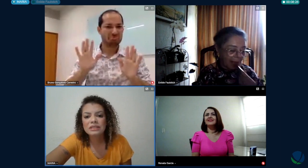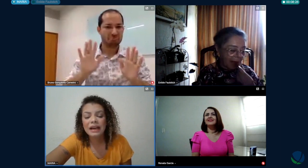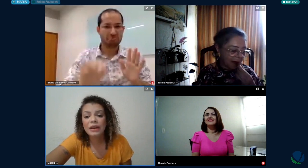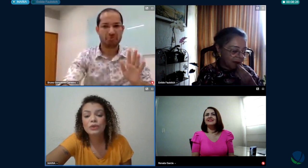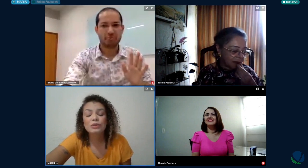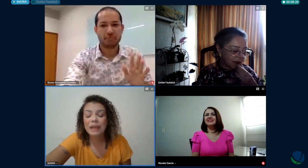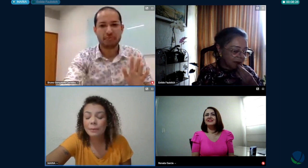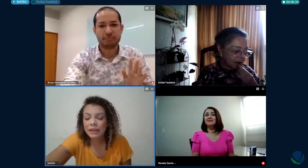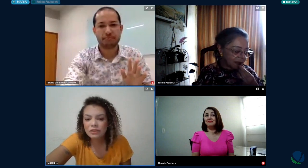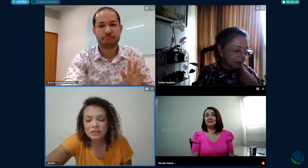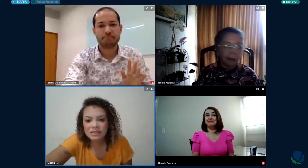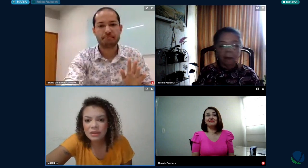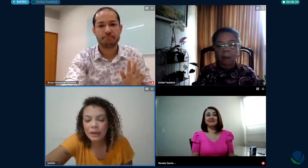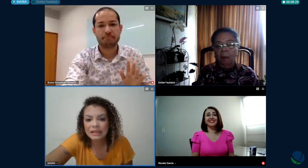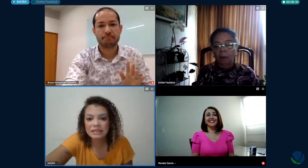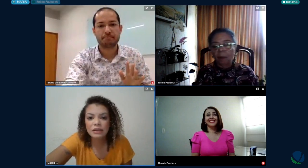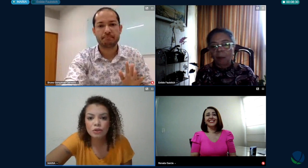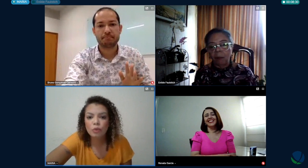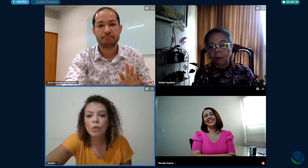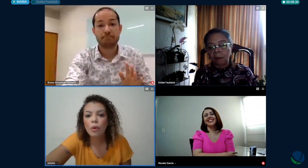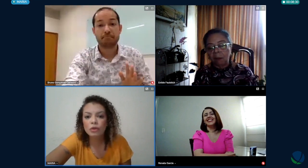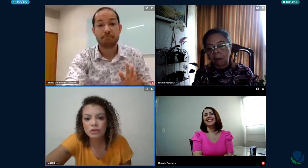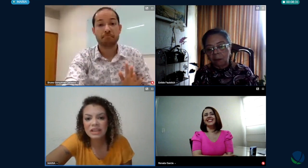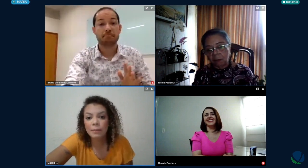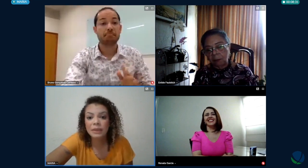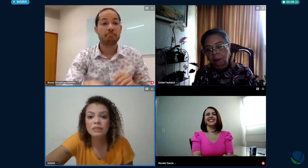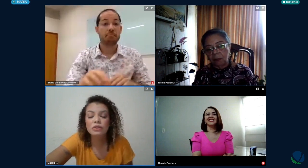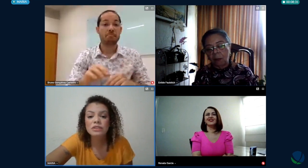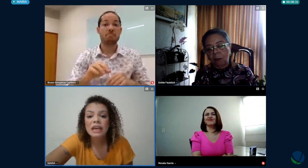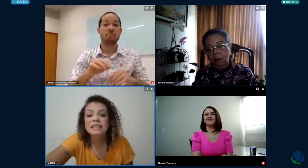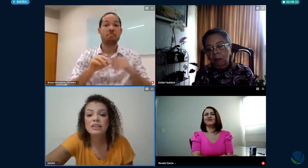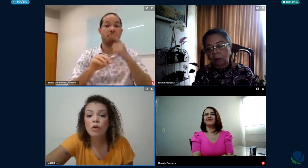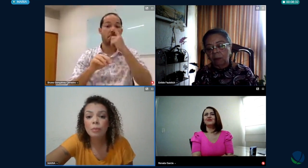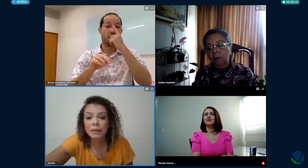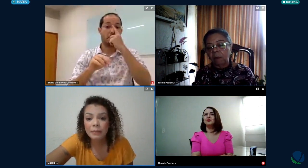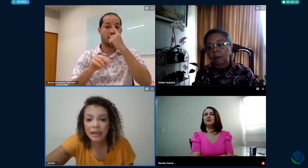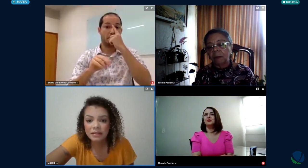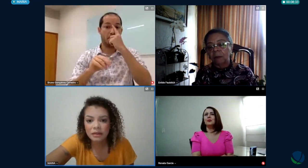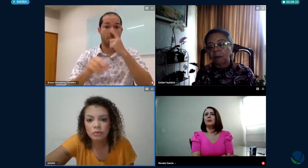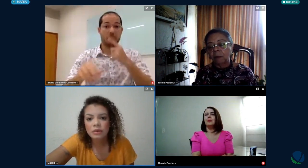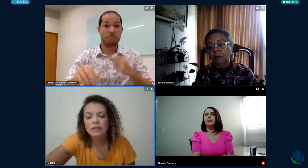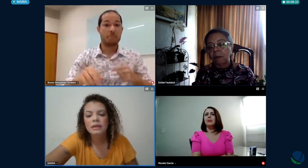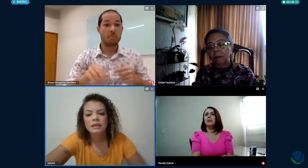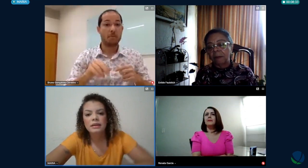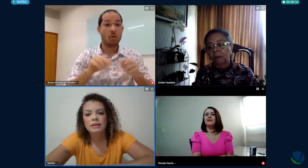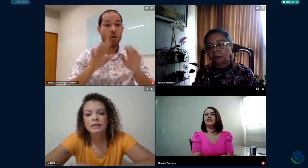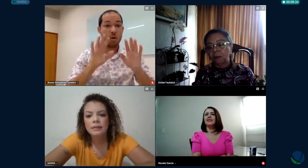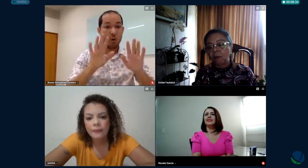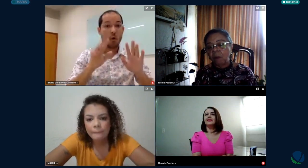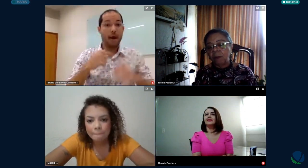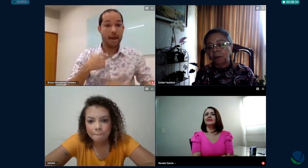do glossário, os capítulos estão casando um com o outro, os capítulos se complementam.